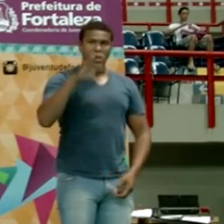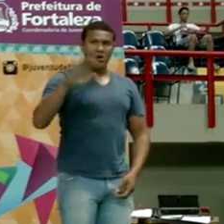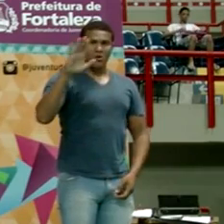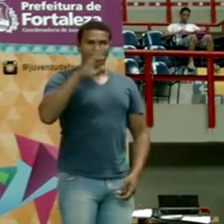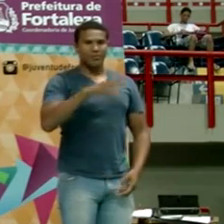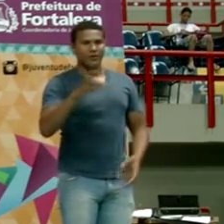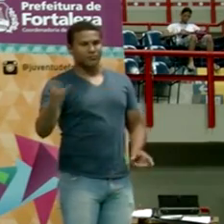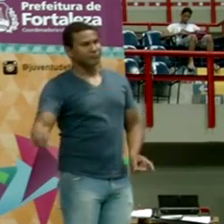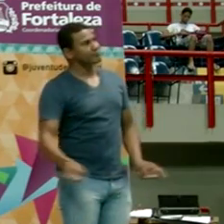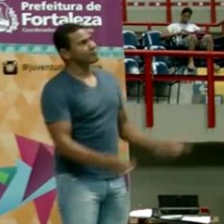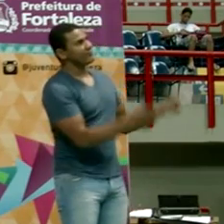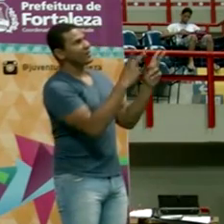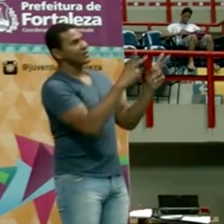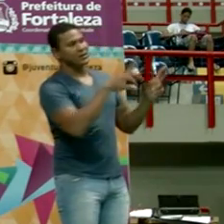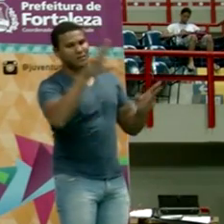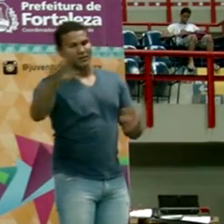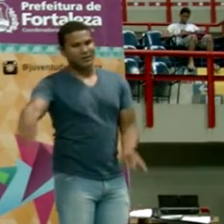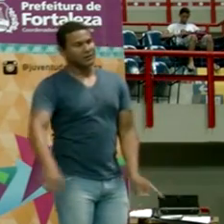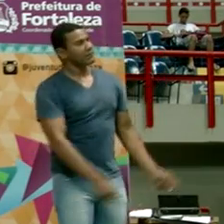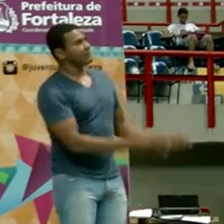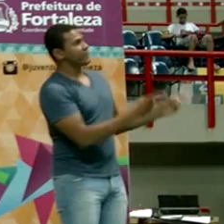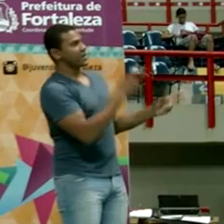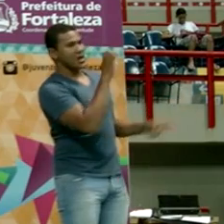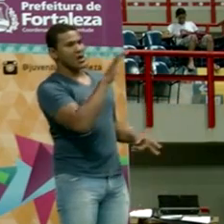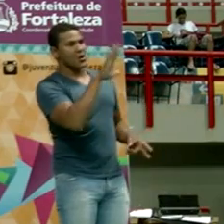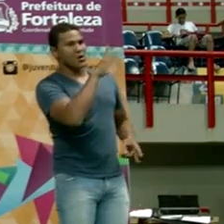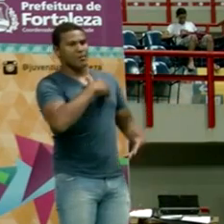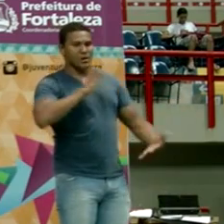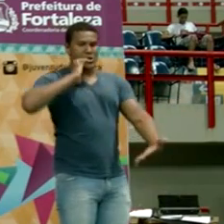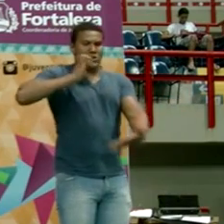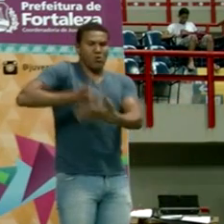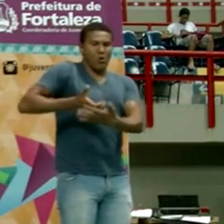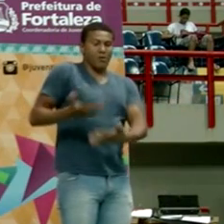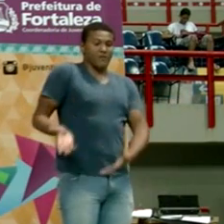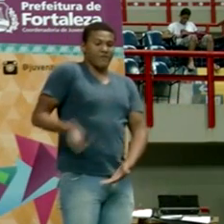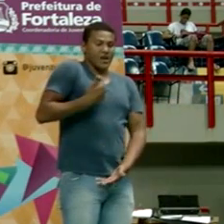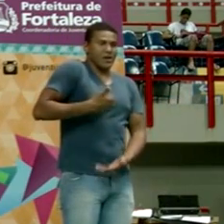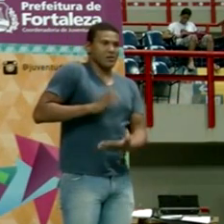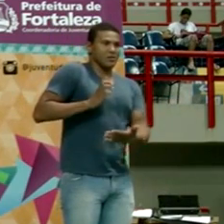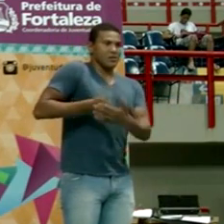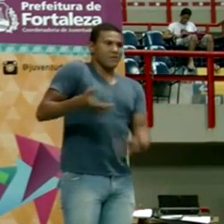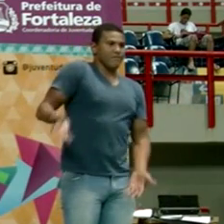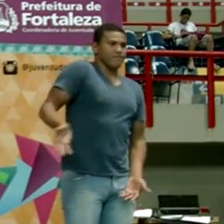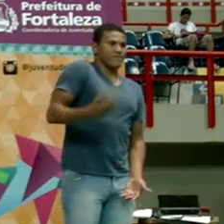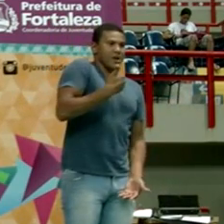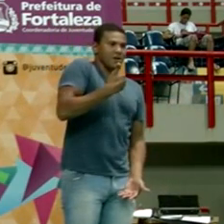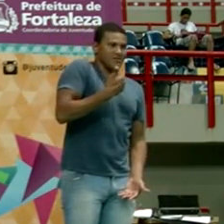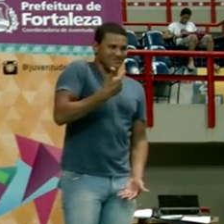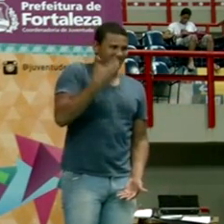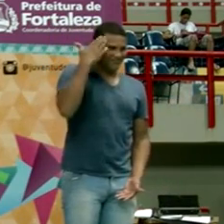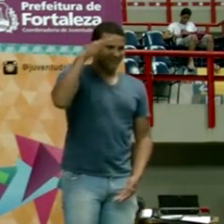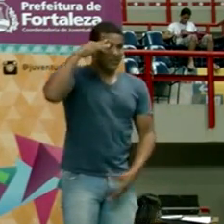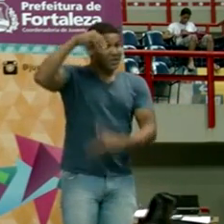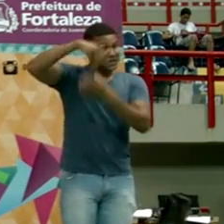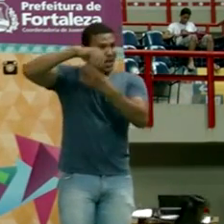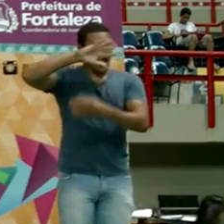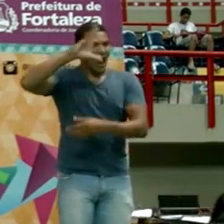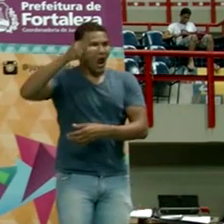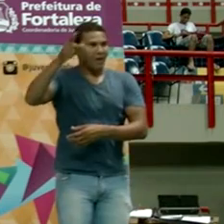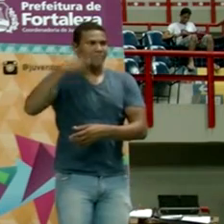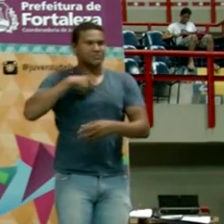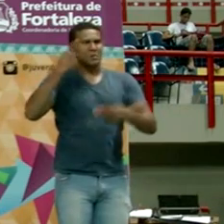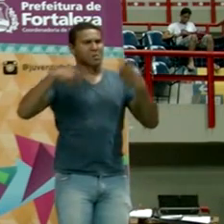Então a escravidão começava lá, na luta interna entre africanos. Portanto, pessoal, até o